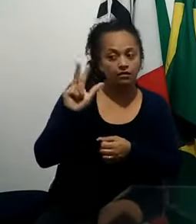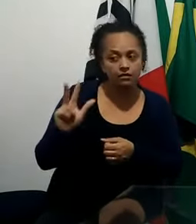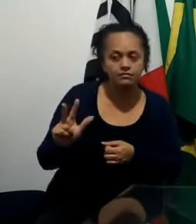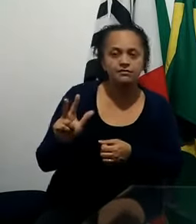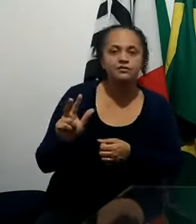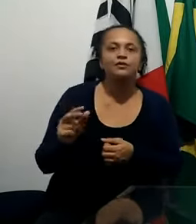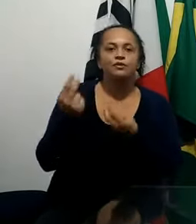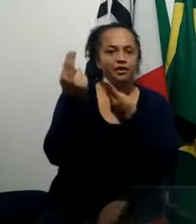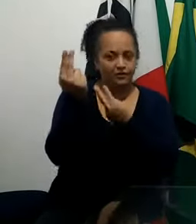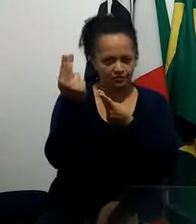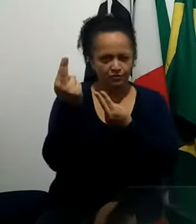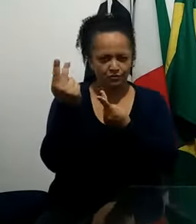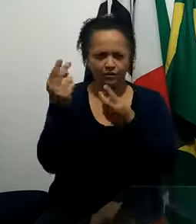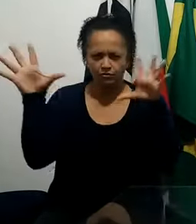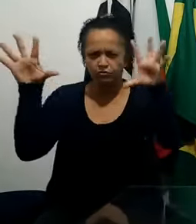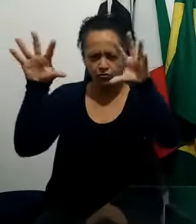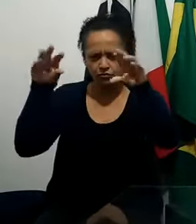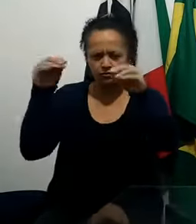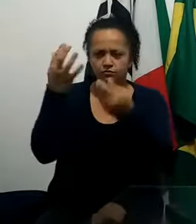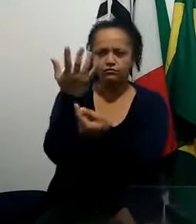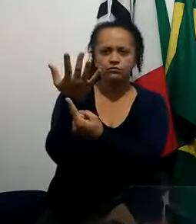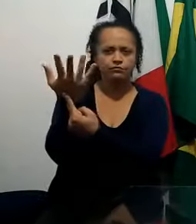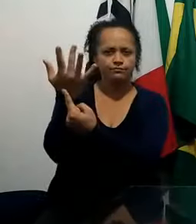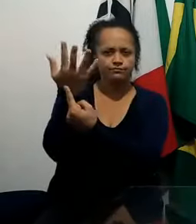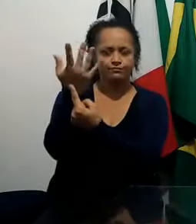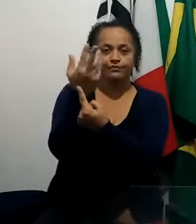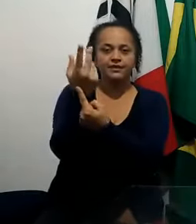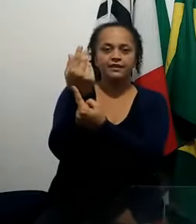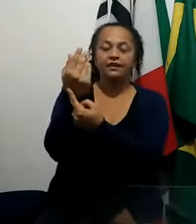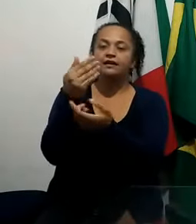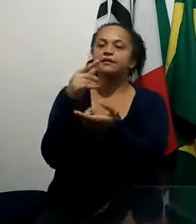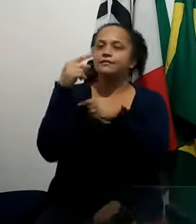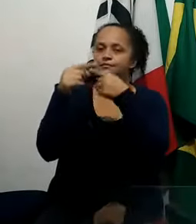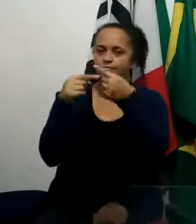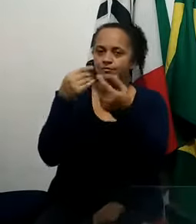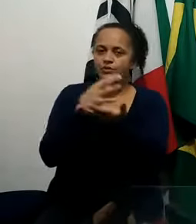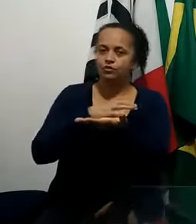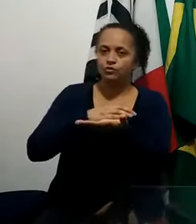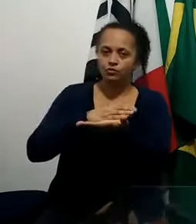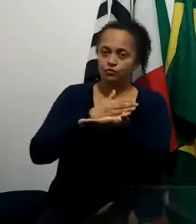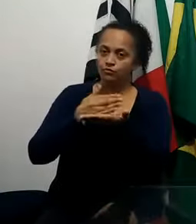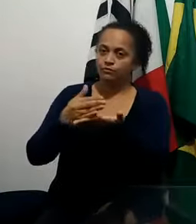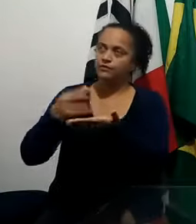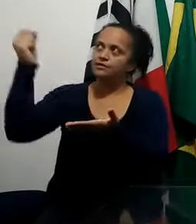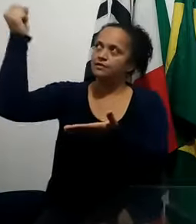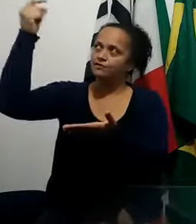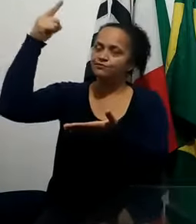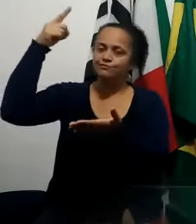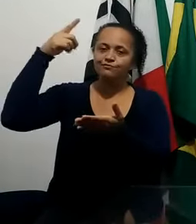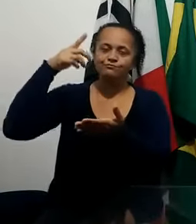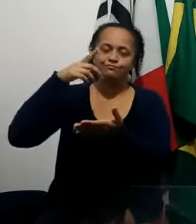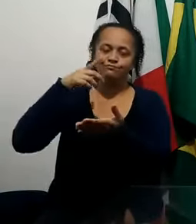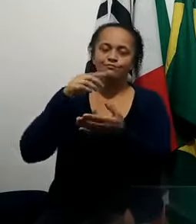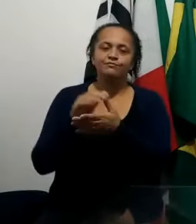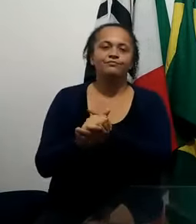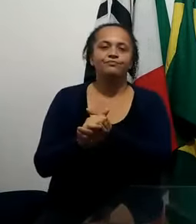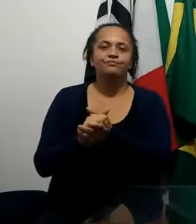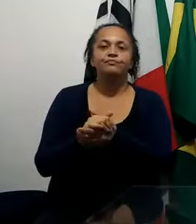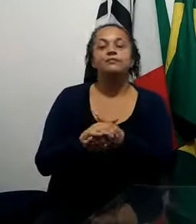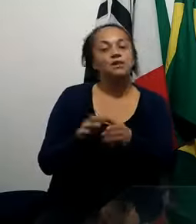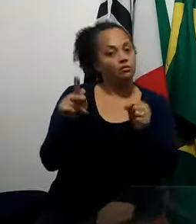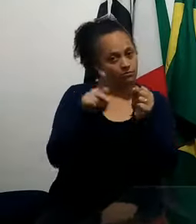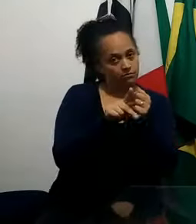que o dia clareie e a estrela da alva nasça em vossos corações. Então ele diz que